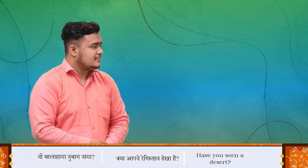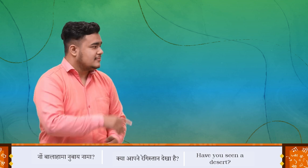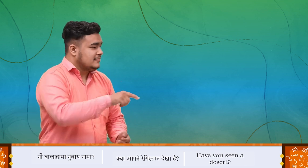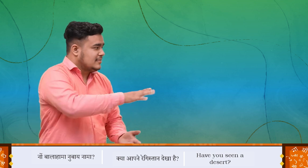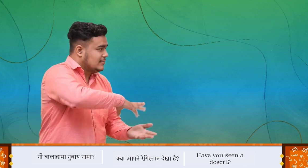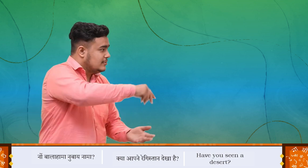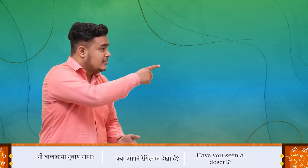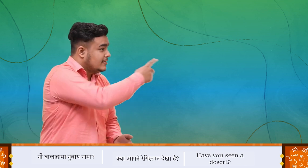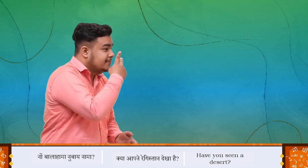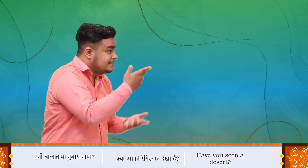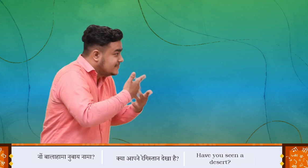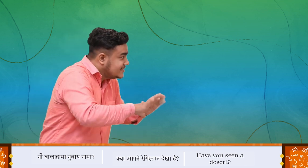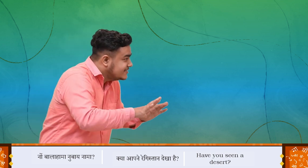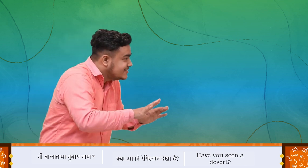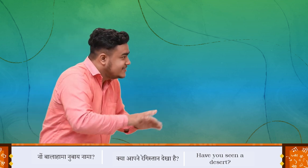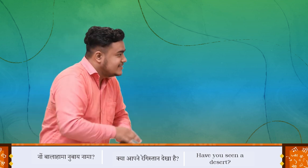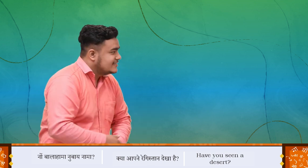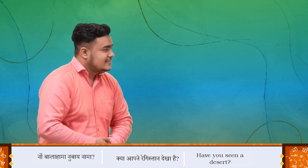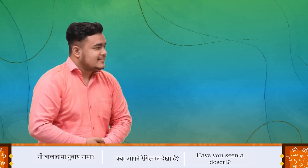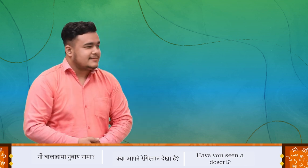नों बाला हामा नुबाय नामा?